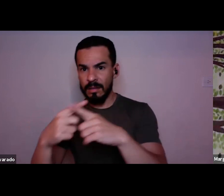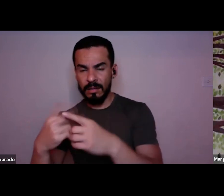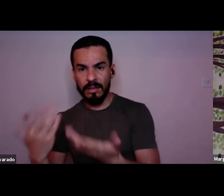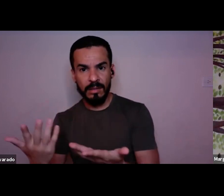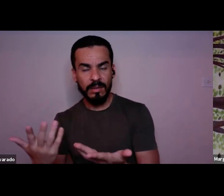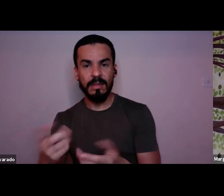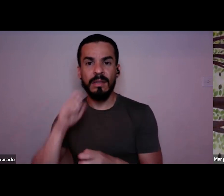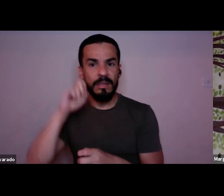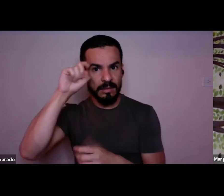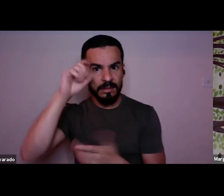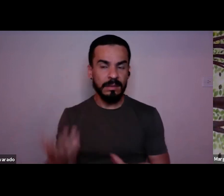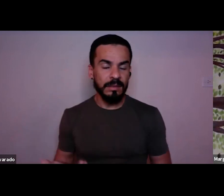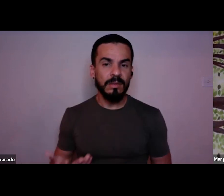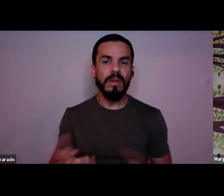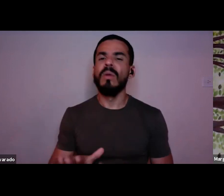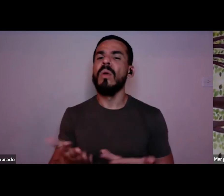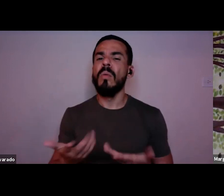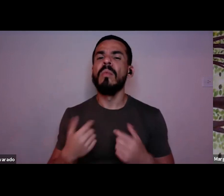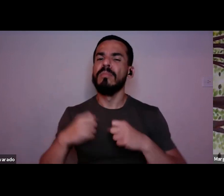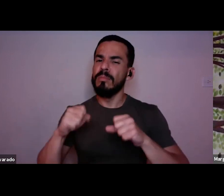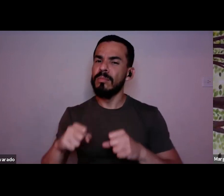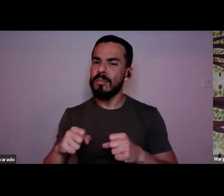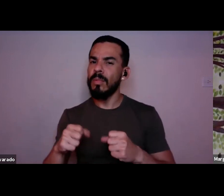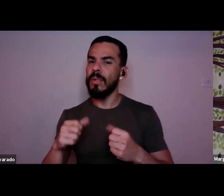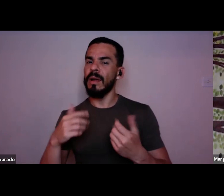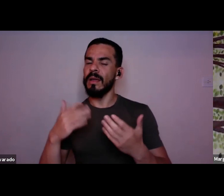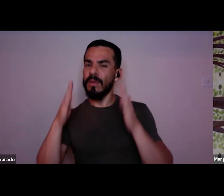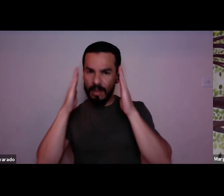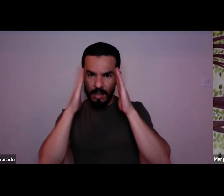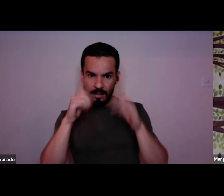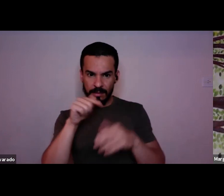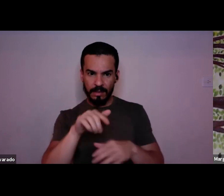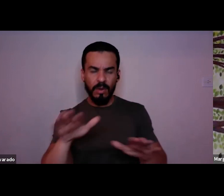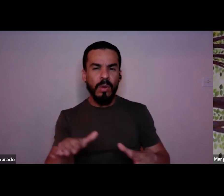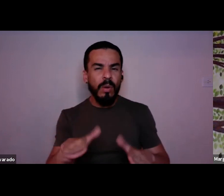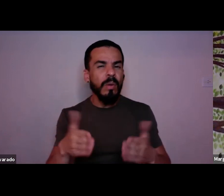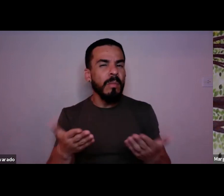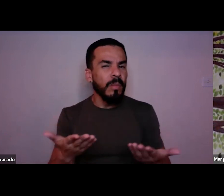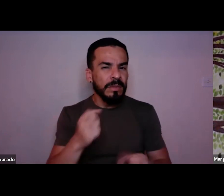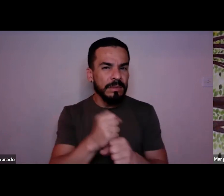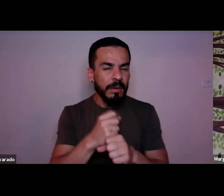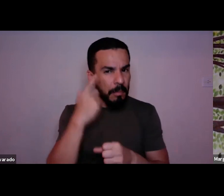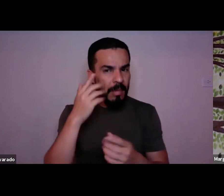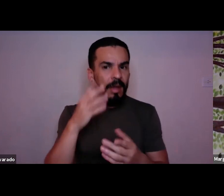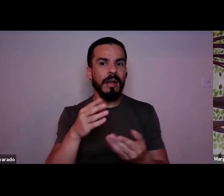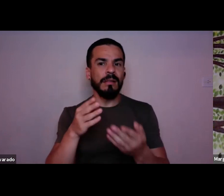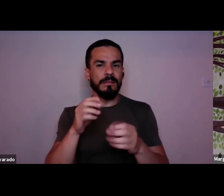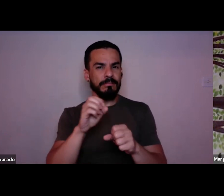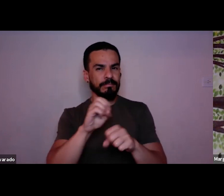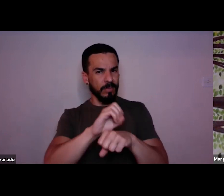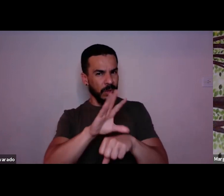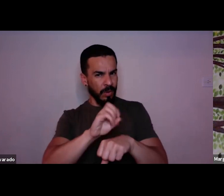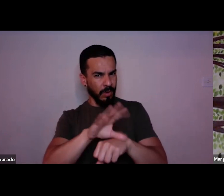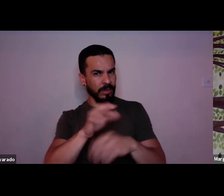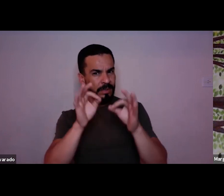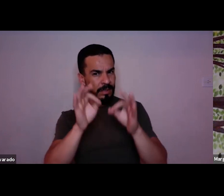contenido sexual Cómo puedo abordarlo Cómo se puede trabajar Para orientar y canalizar